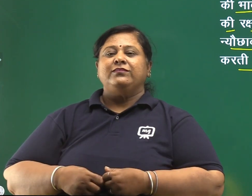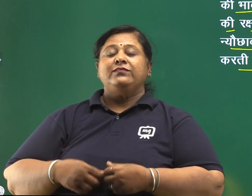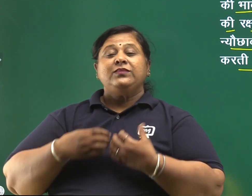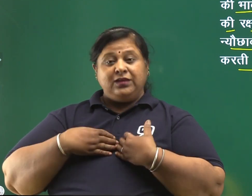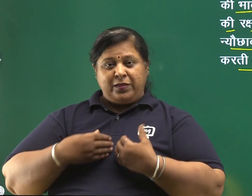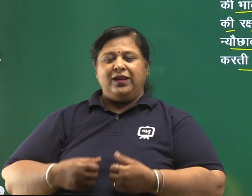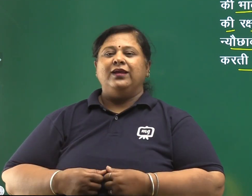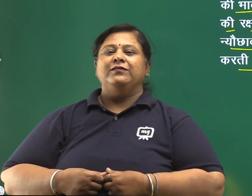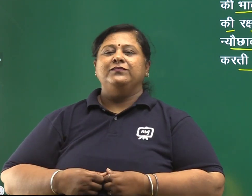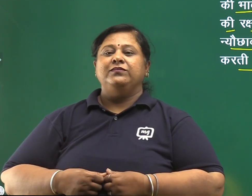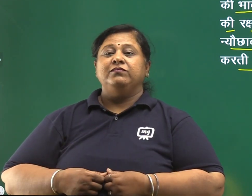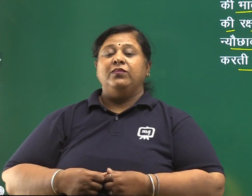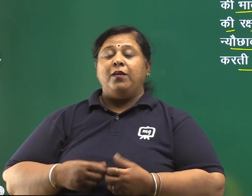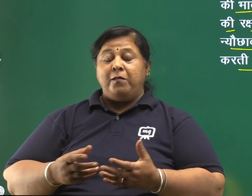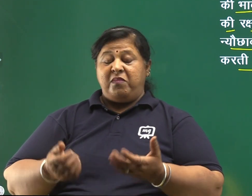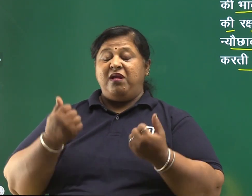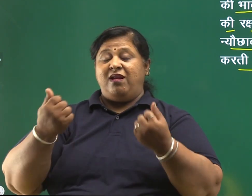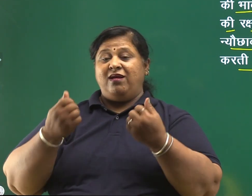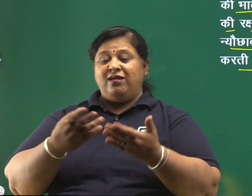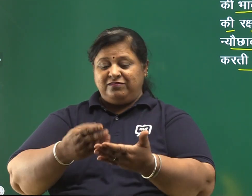हमारे लिए प्रेरणा का